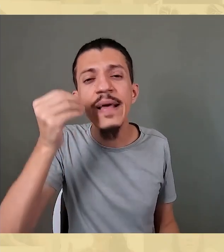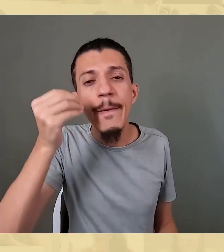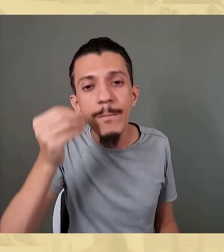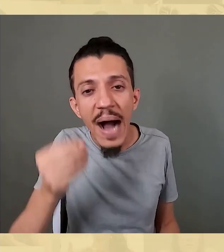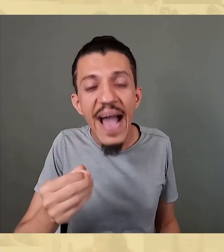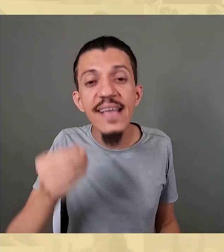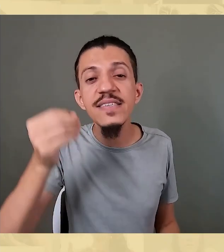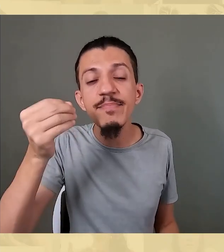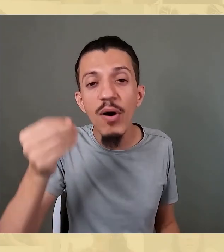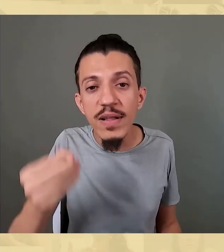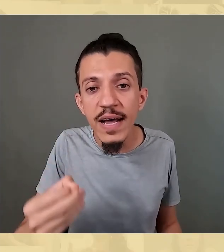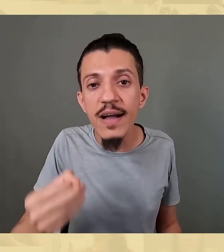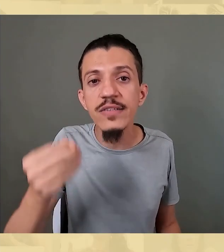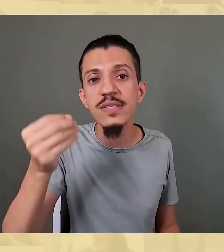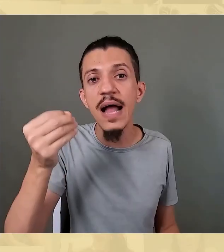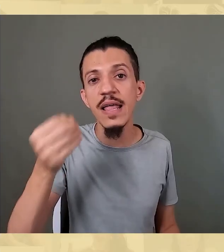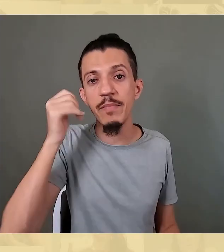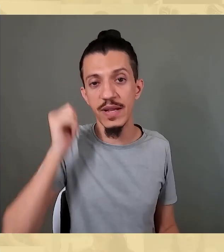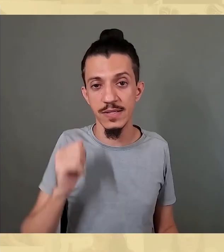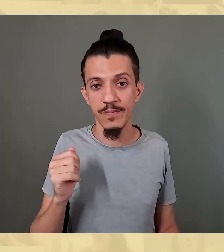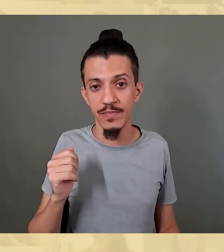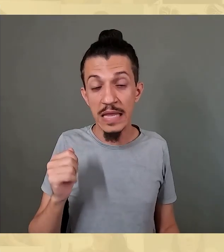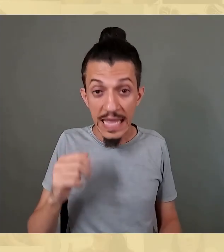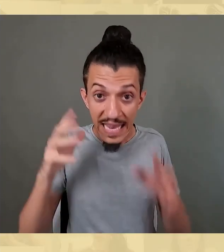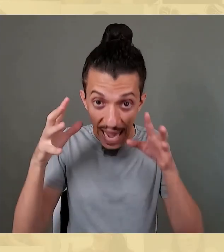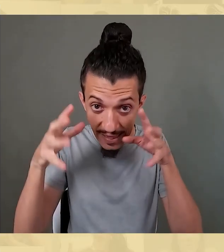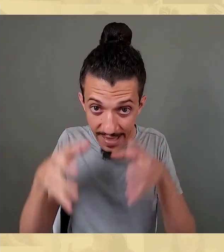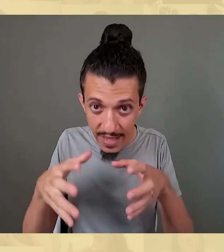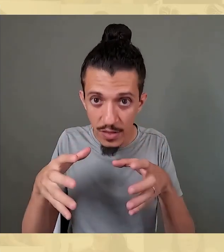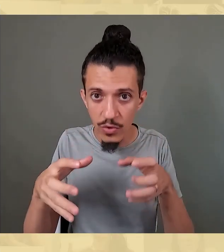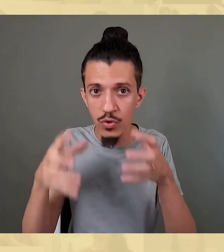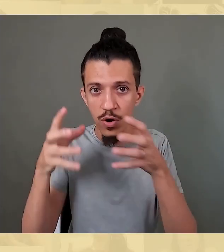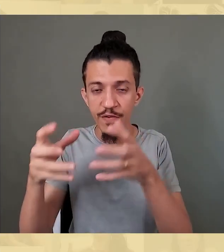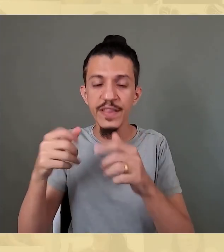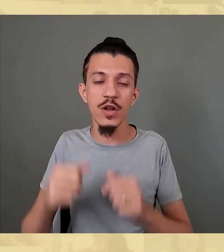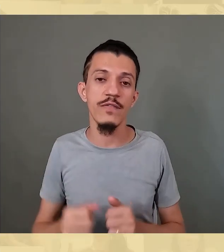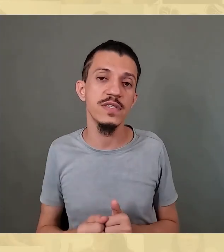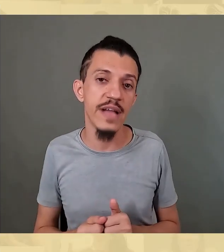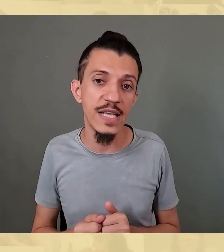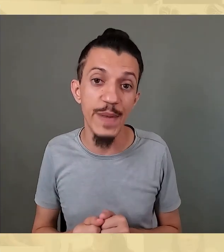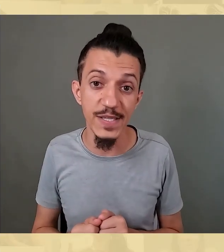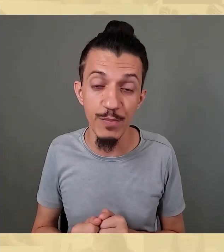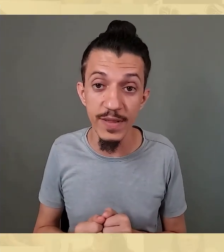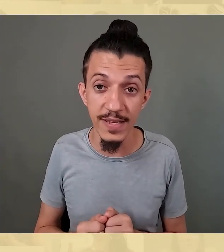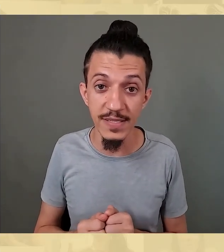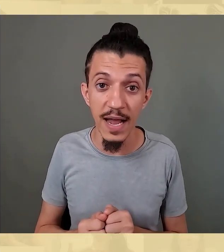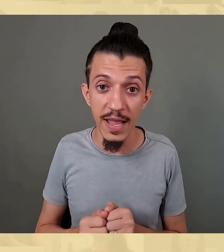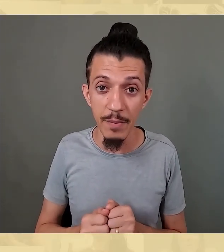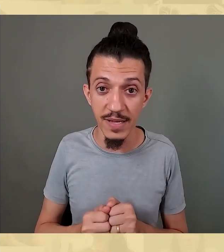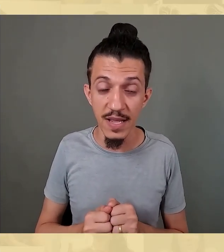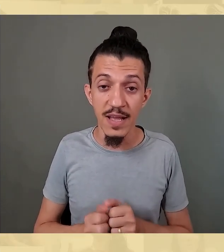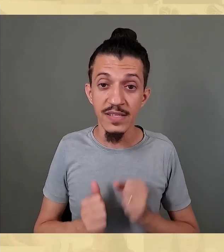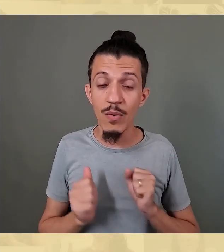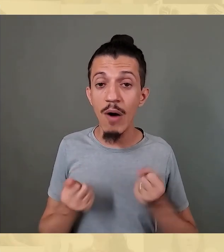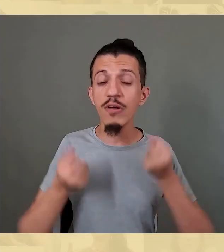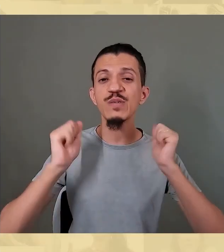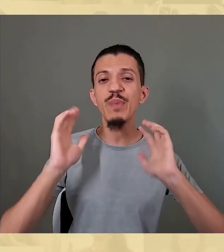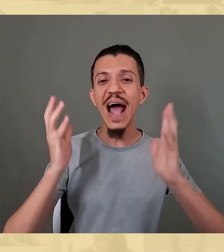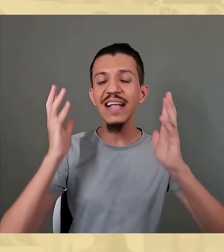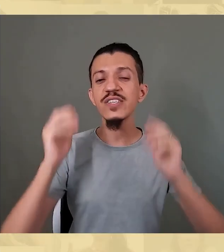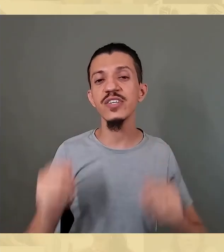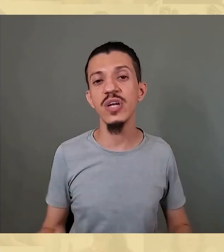sinais mais importantes da Libras. E lá dentro do 99 sinais mais importantes da Libras, são